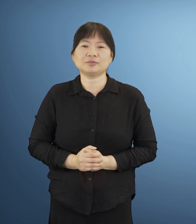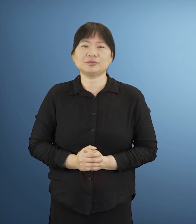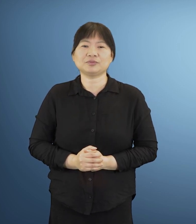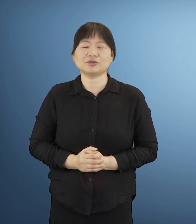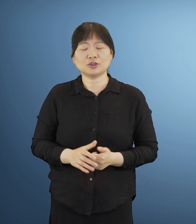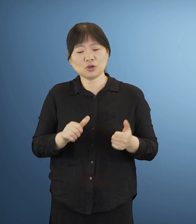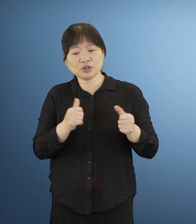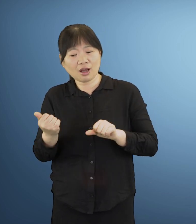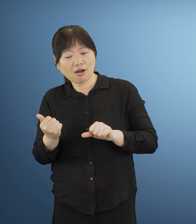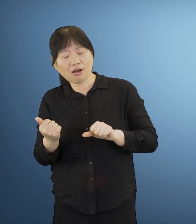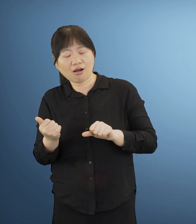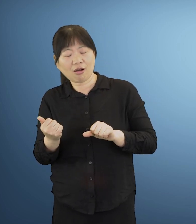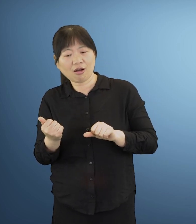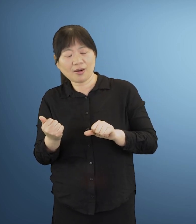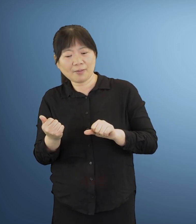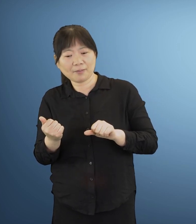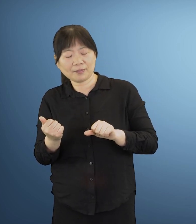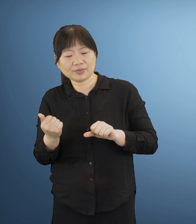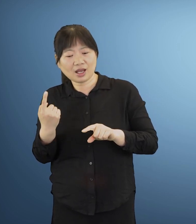죽었다 깨어나도